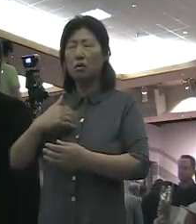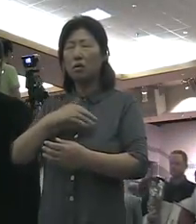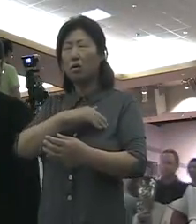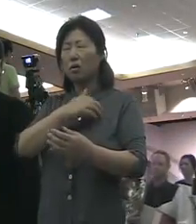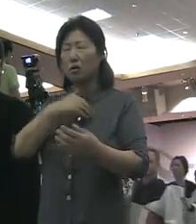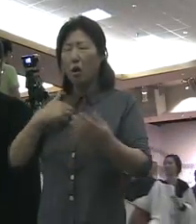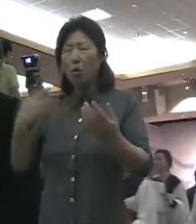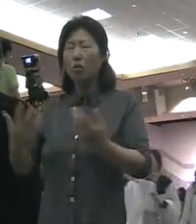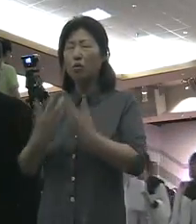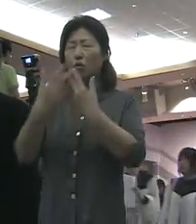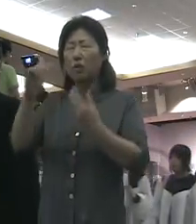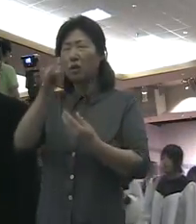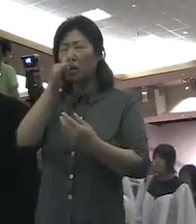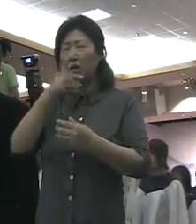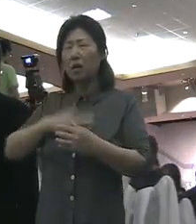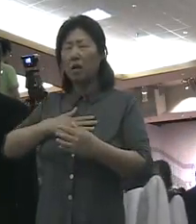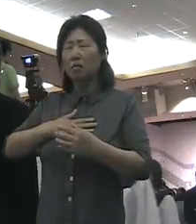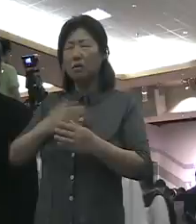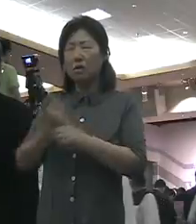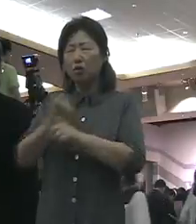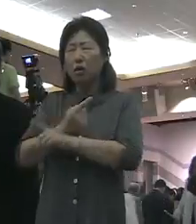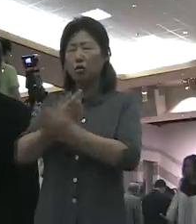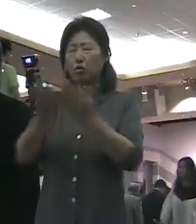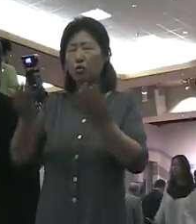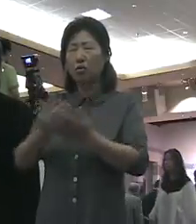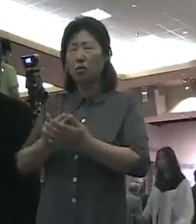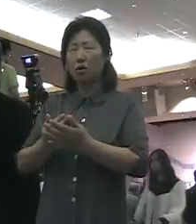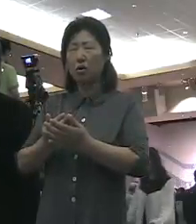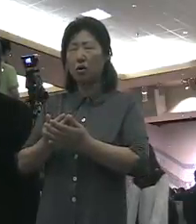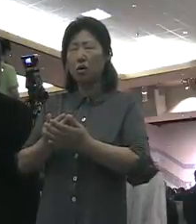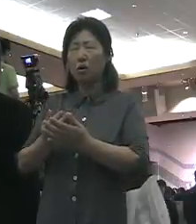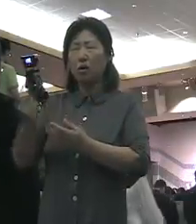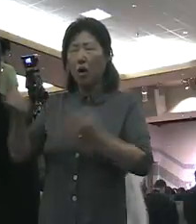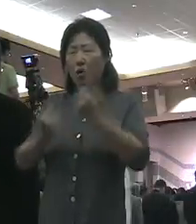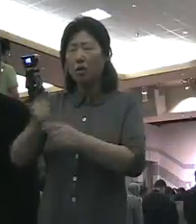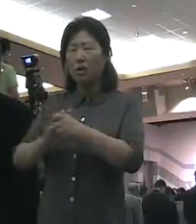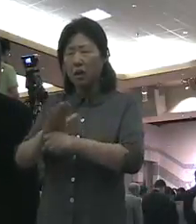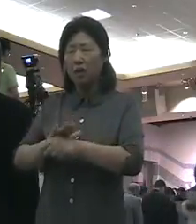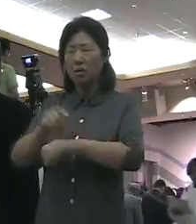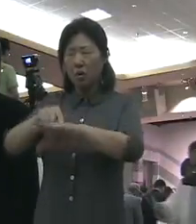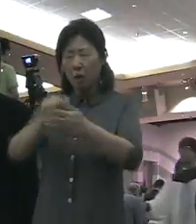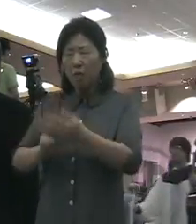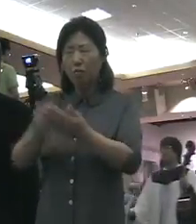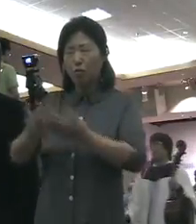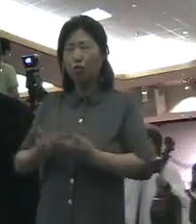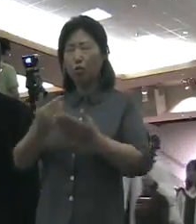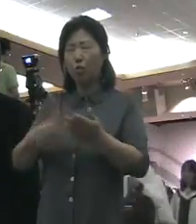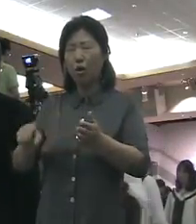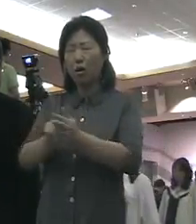우리의 가슴을 치료해 주시고 형제를 사랑할 수 있는 마음을 주시기 위하여 우리를